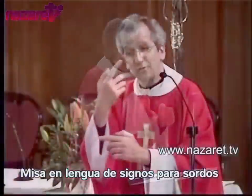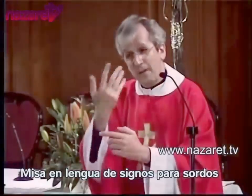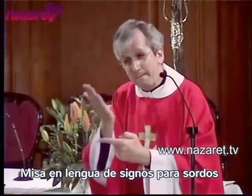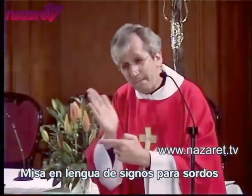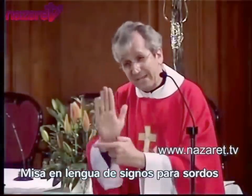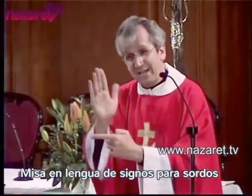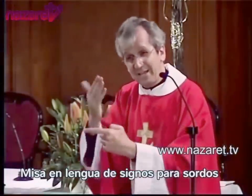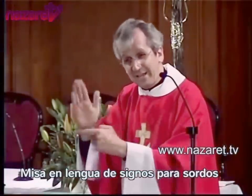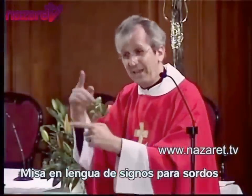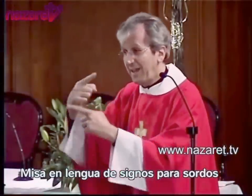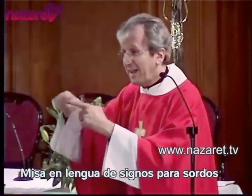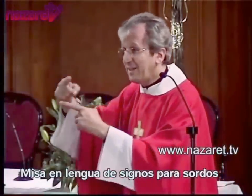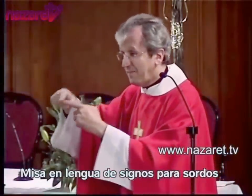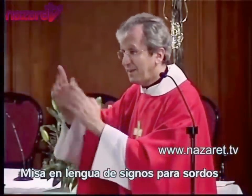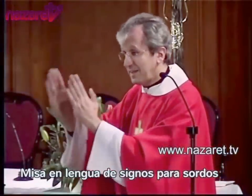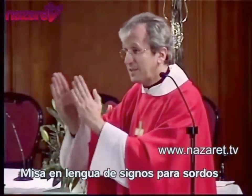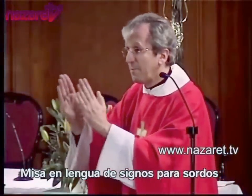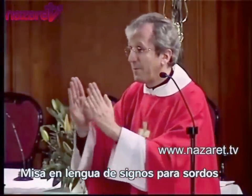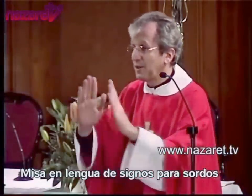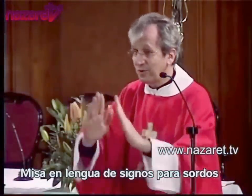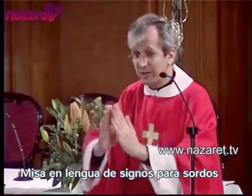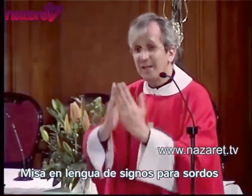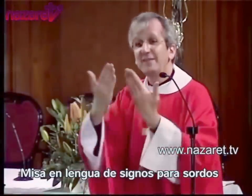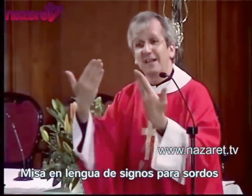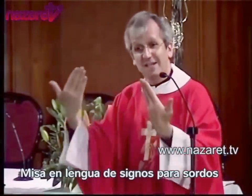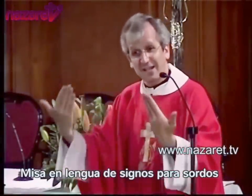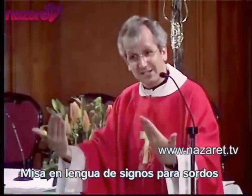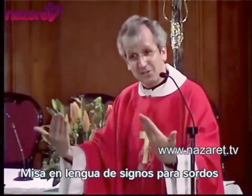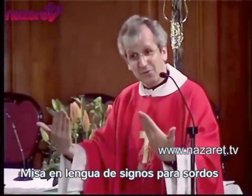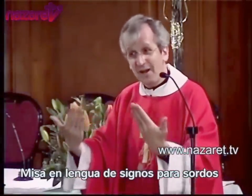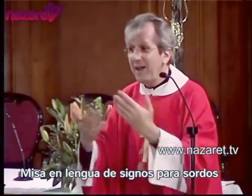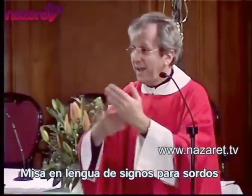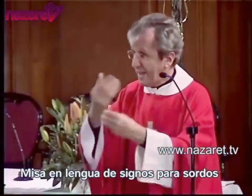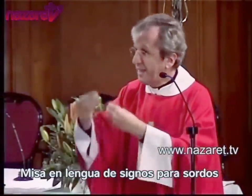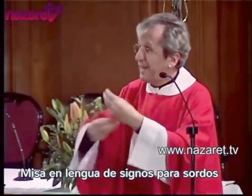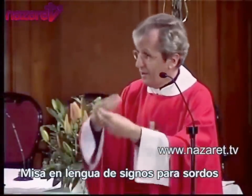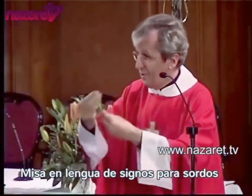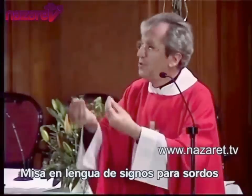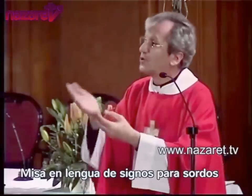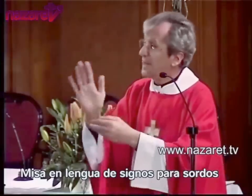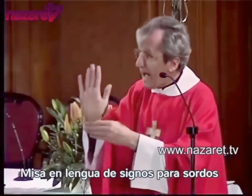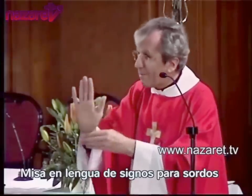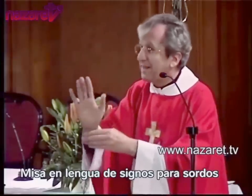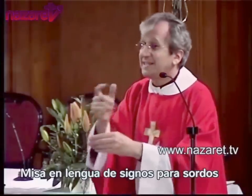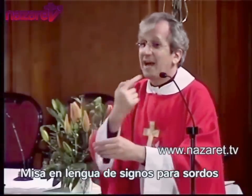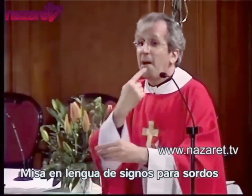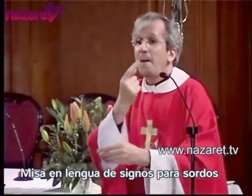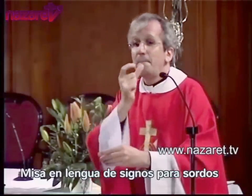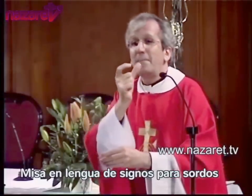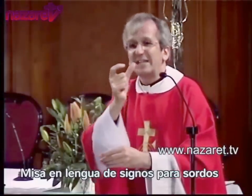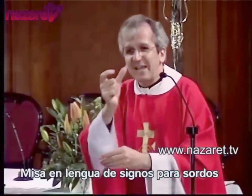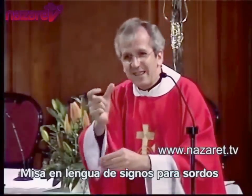lo vemos presente en diferentes momentos de la Sagrada Escritura, en que nos habla de